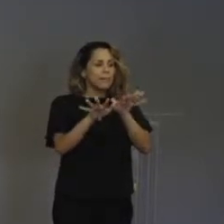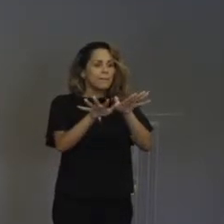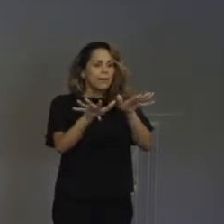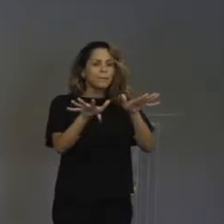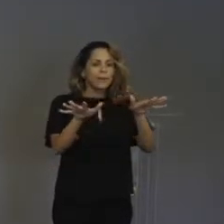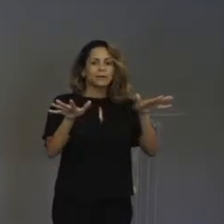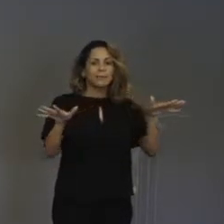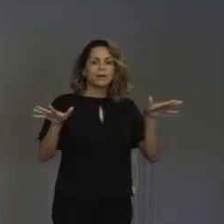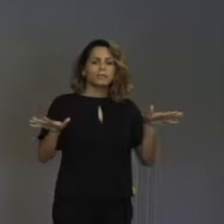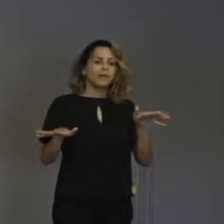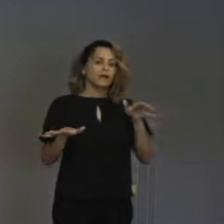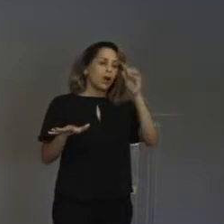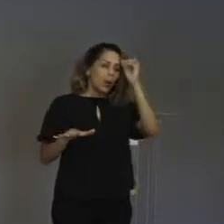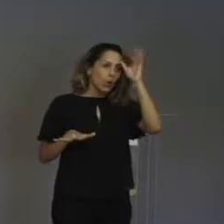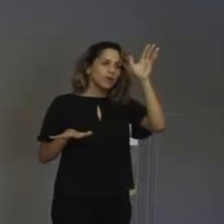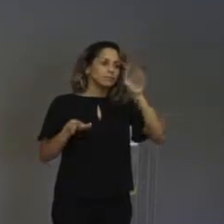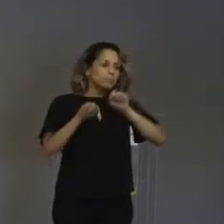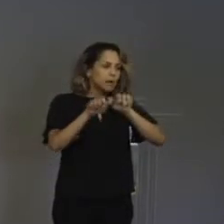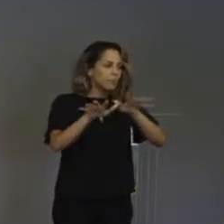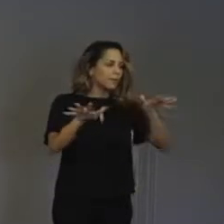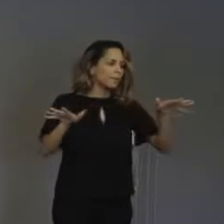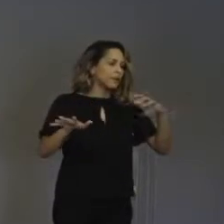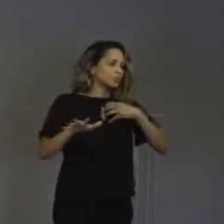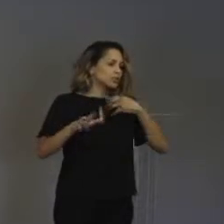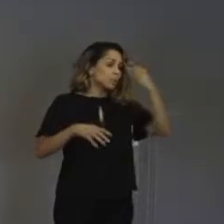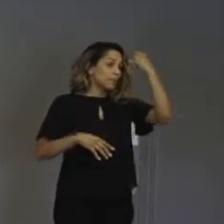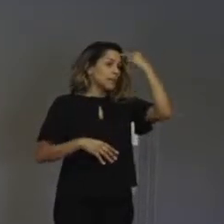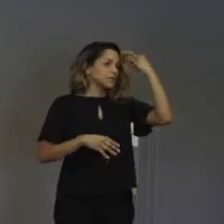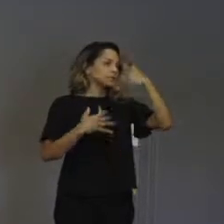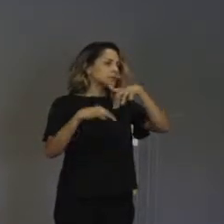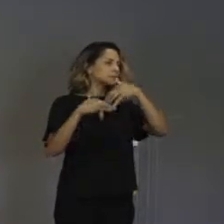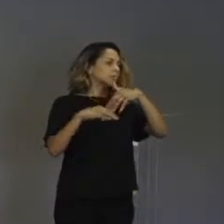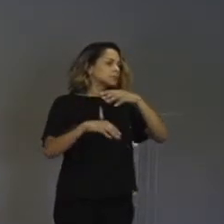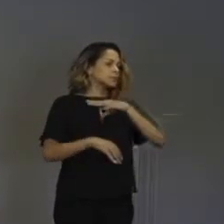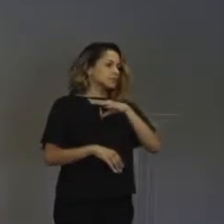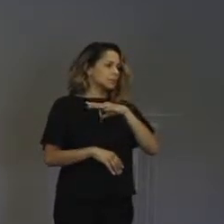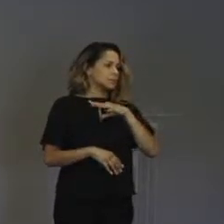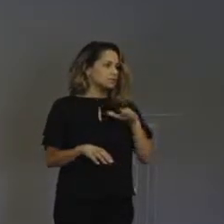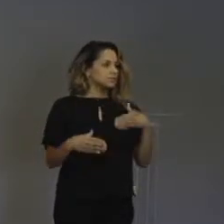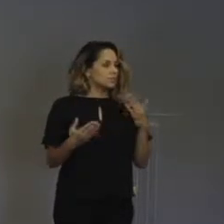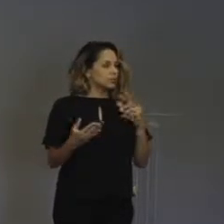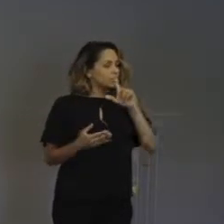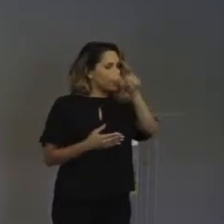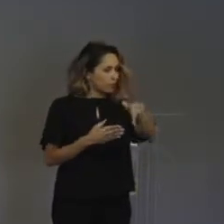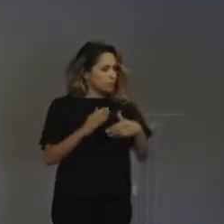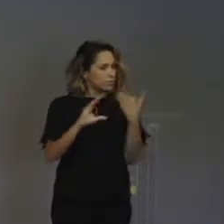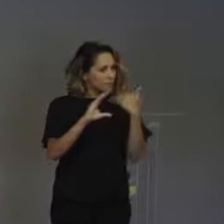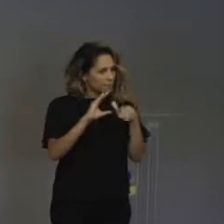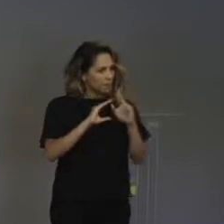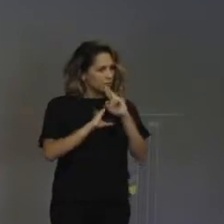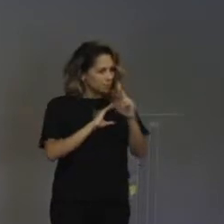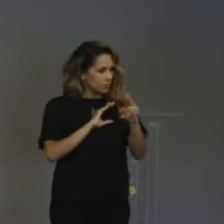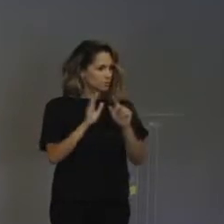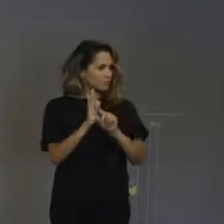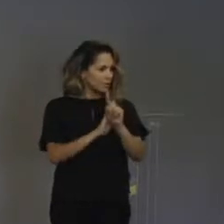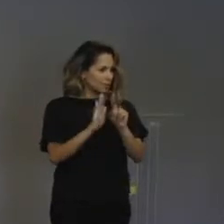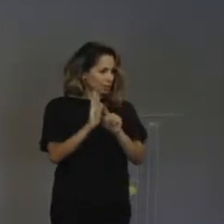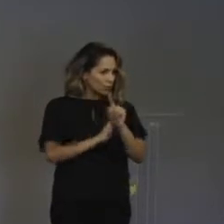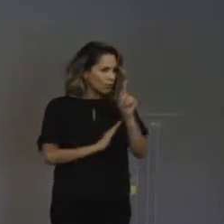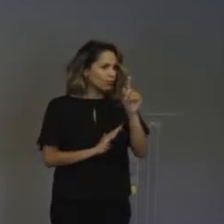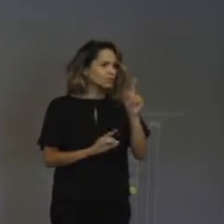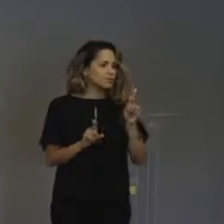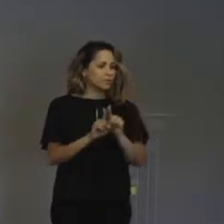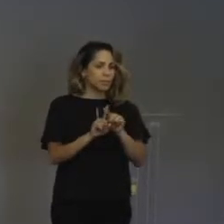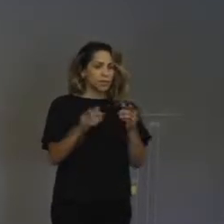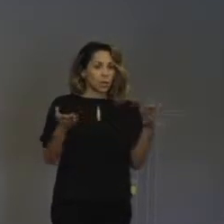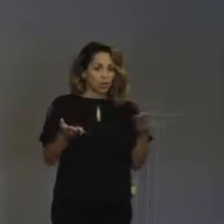cidade. Então, além do tratamento por e-mail, com as perguntas, a gente vai tentar nutrir vocês, eu falo pela Fundação